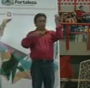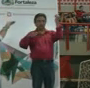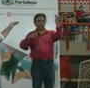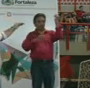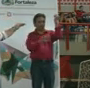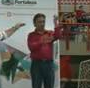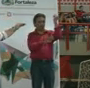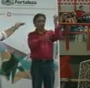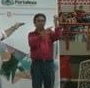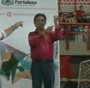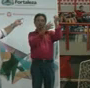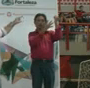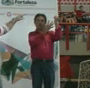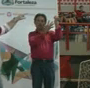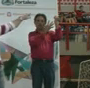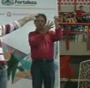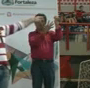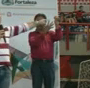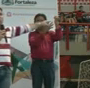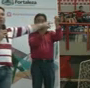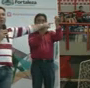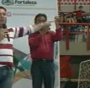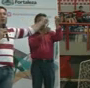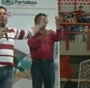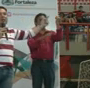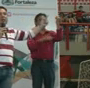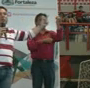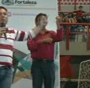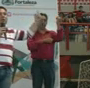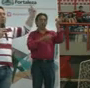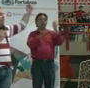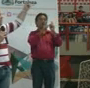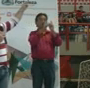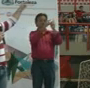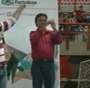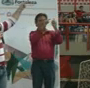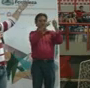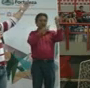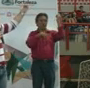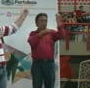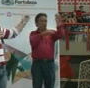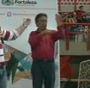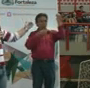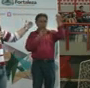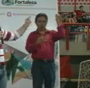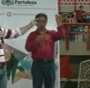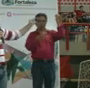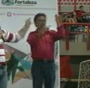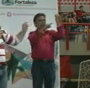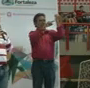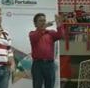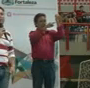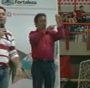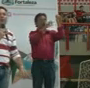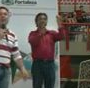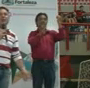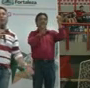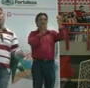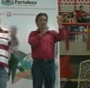voltar 3 unidades. Então, ele vai cair no 1. Vai cortar no 1, porque ele está lá no 4. Quando eu baixar 3, ele cai no